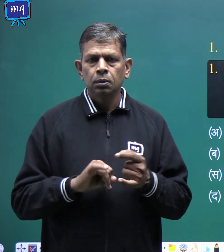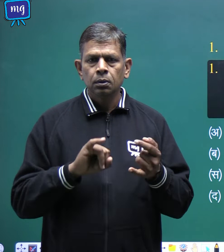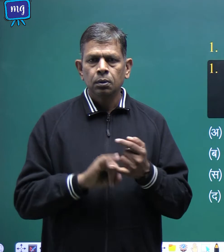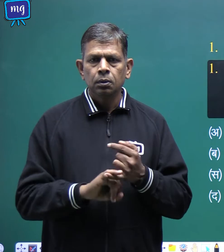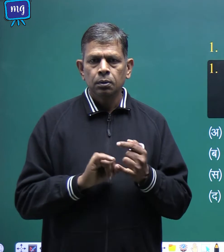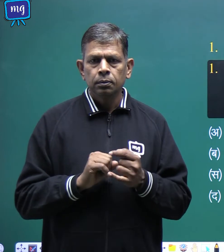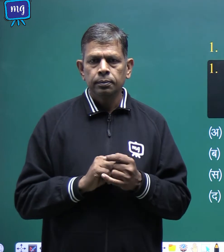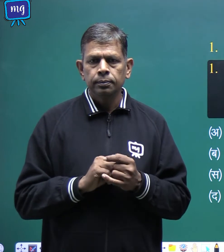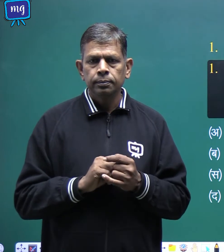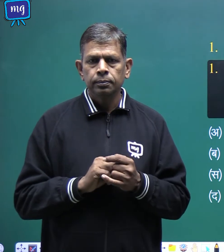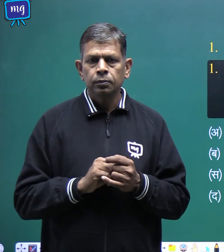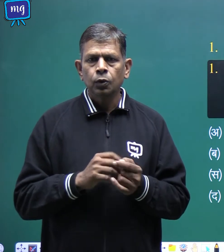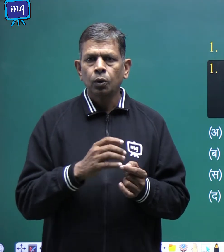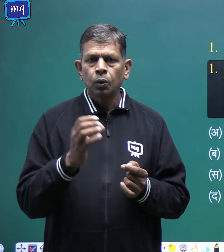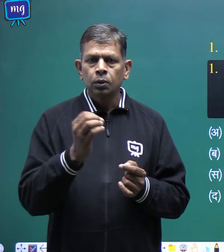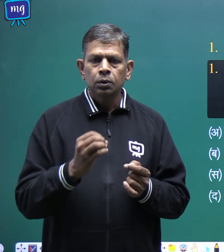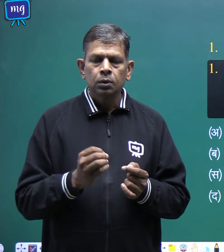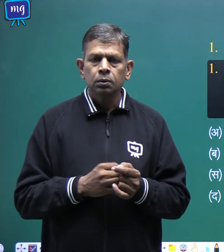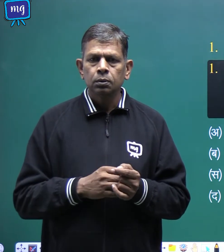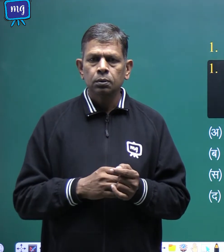सल्फर, ऑक्सीजन।